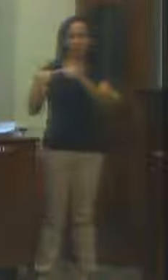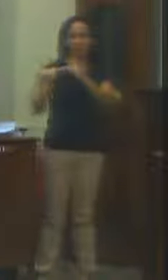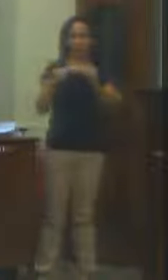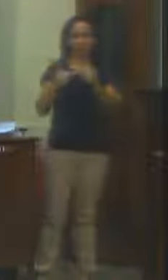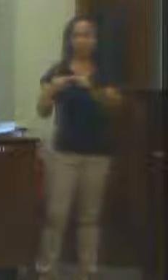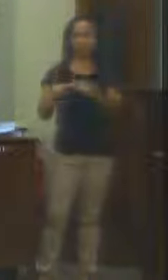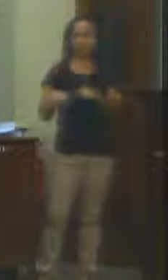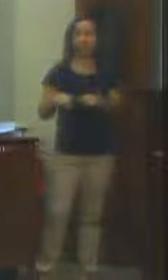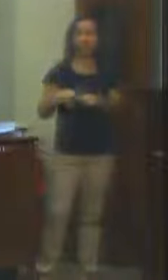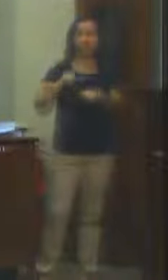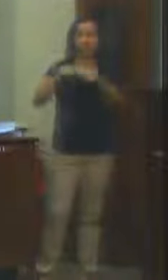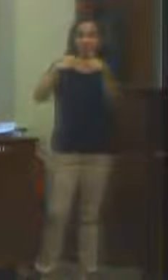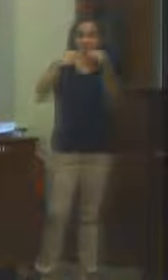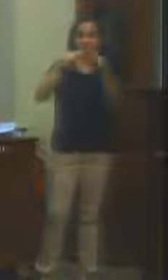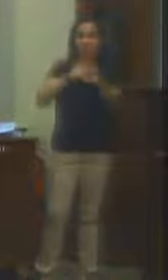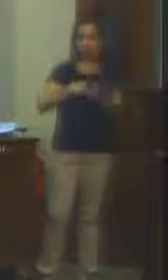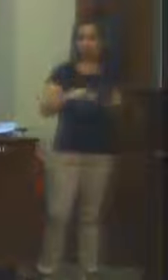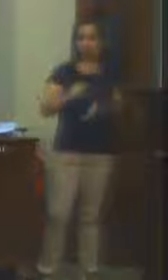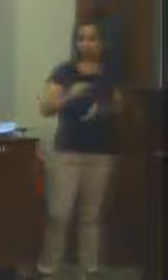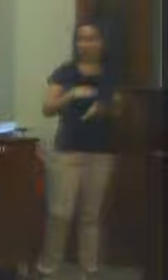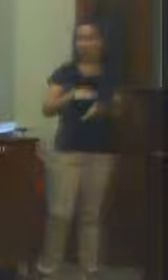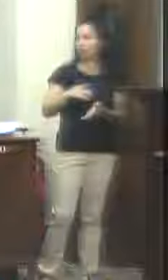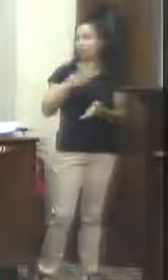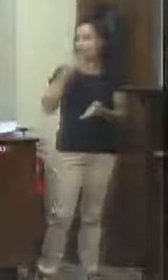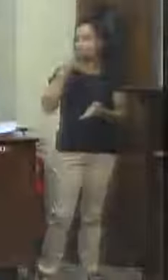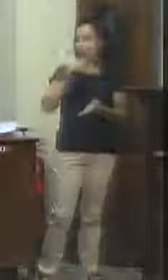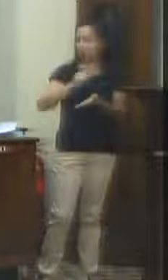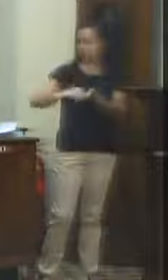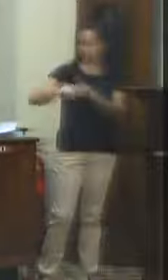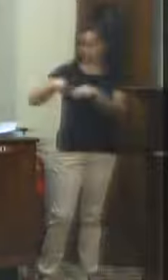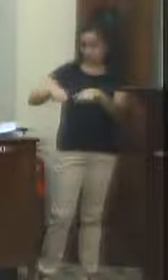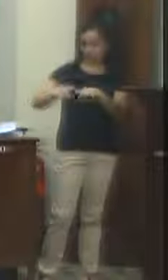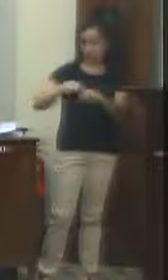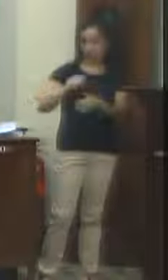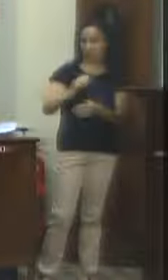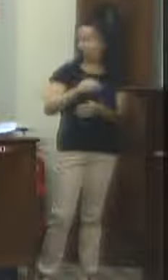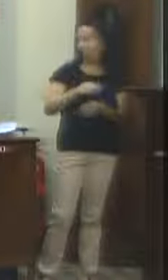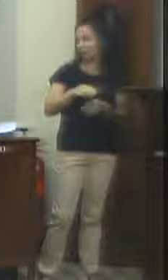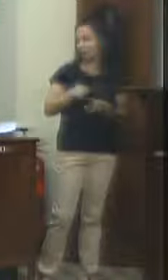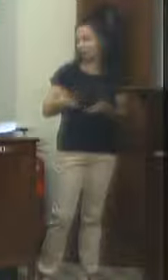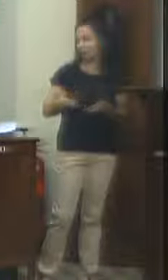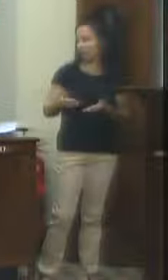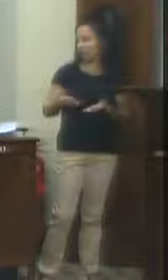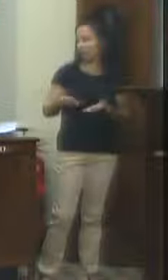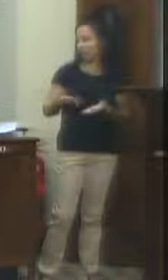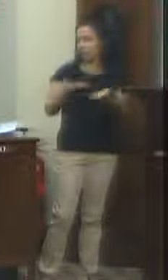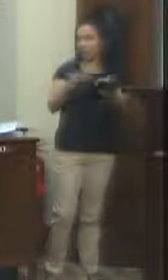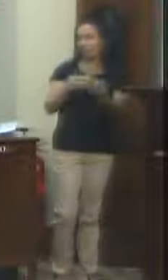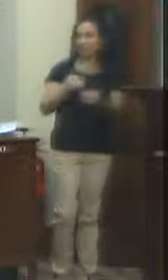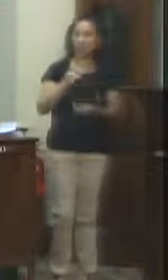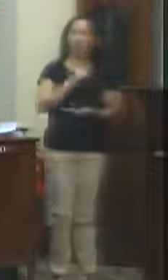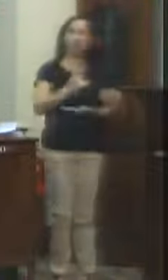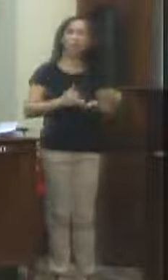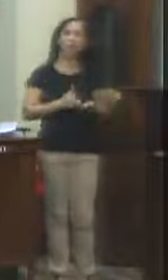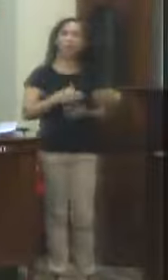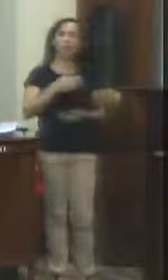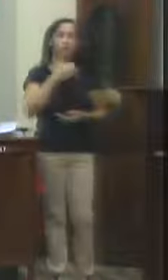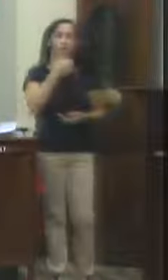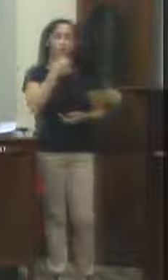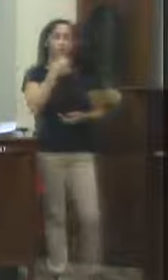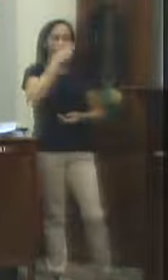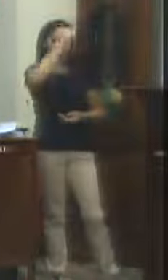que proceda ao devido registro nos anais desta legislativa, encaminho a presente indicação ao excelentíssimo senhor